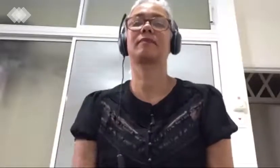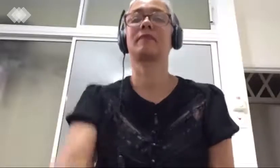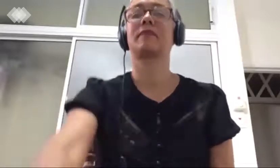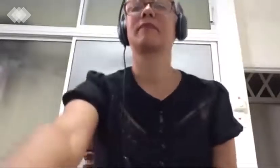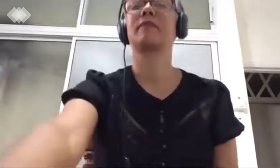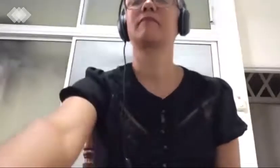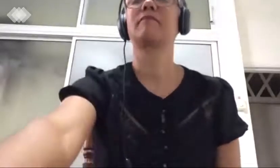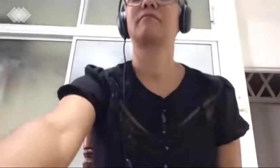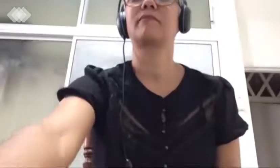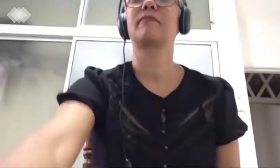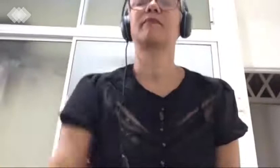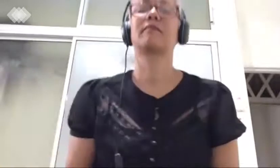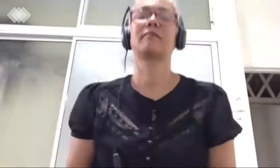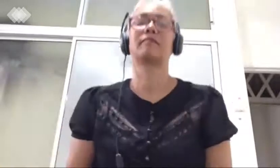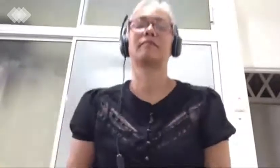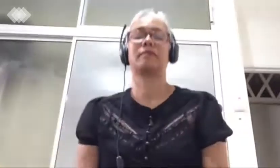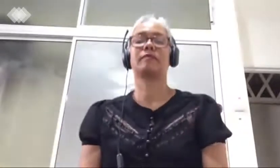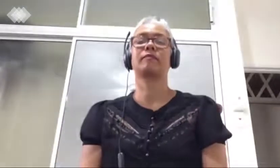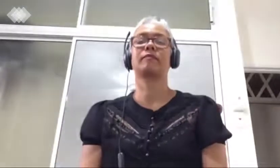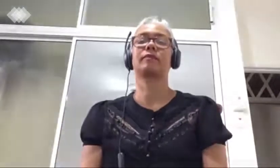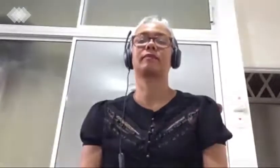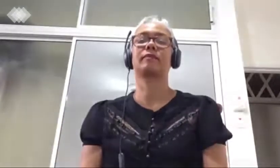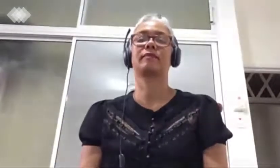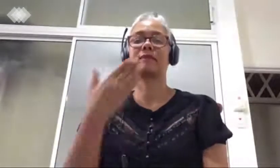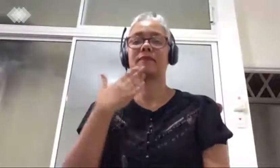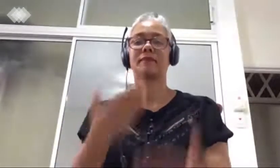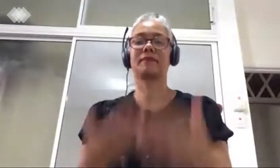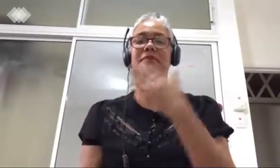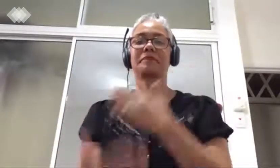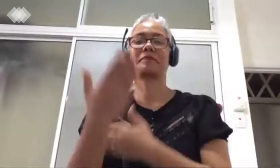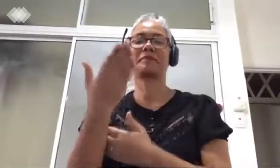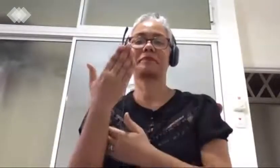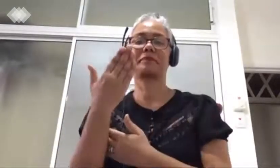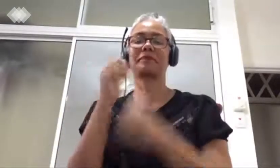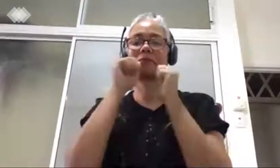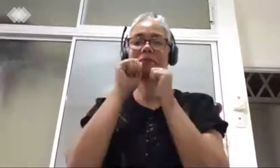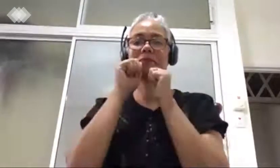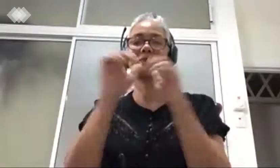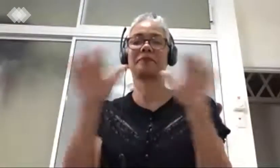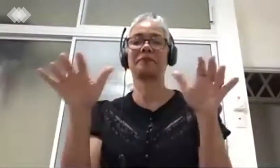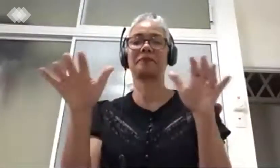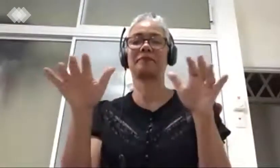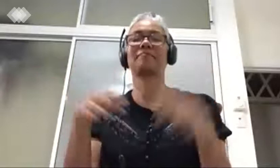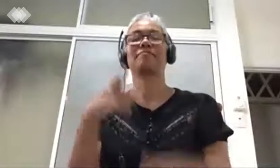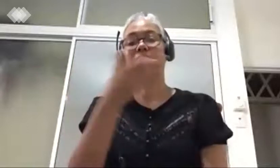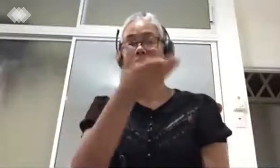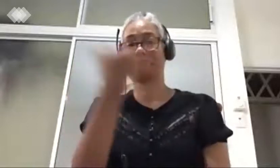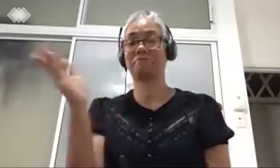Buenas tardes, bendiciones. Espero que estén bien. Tal como decía